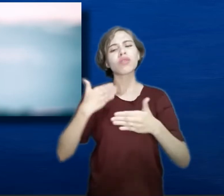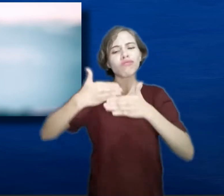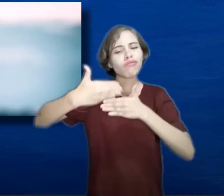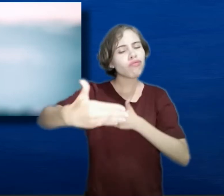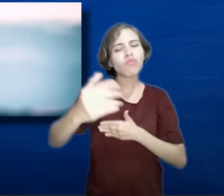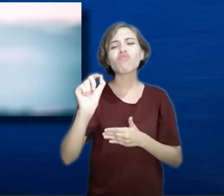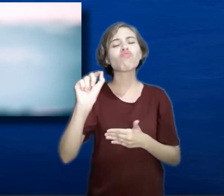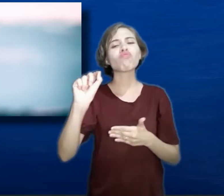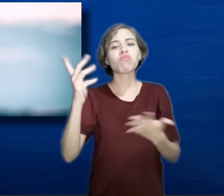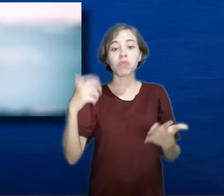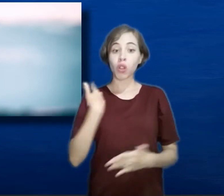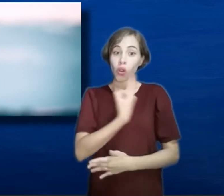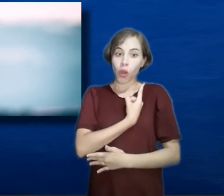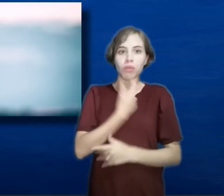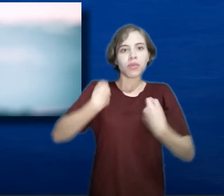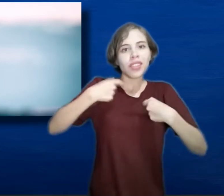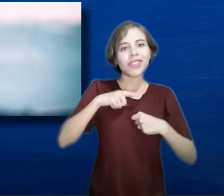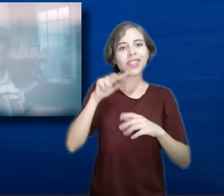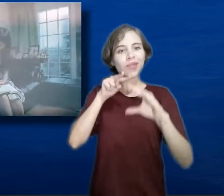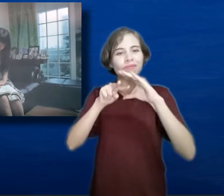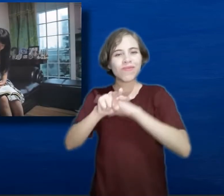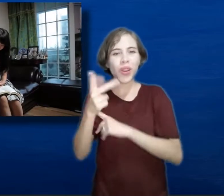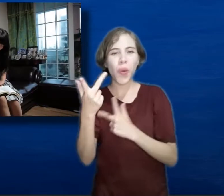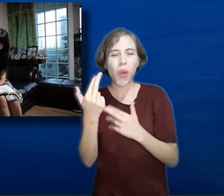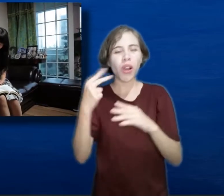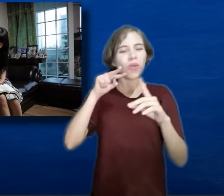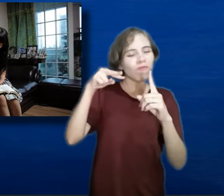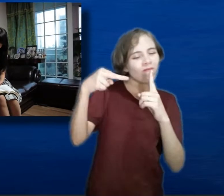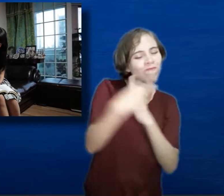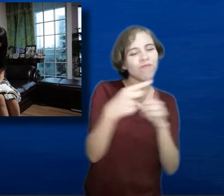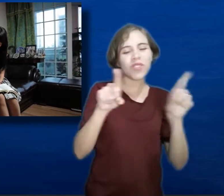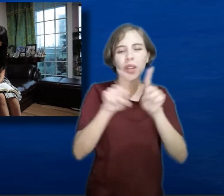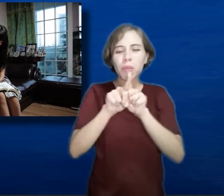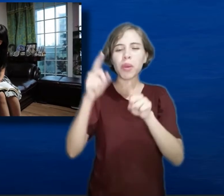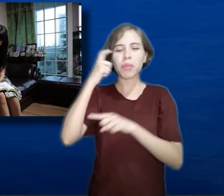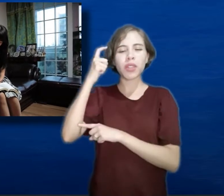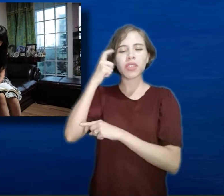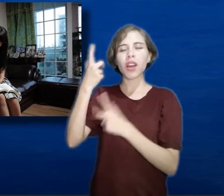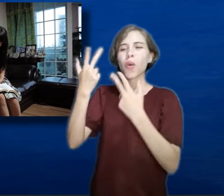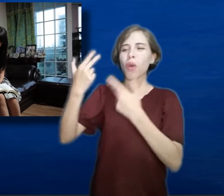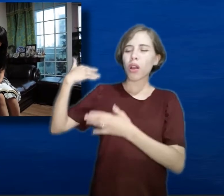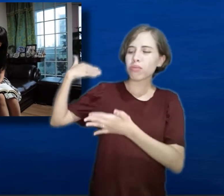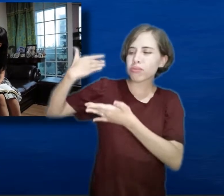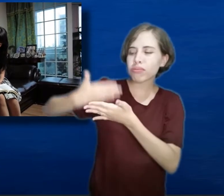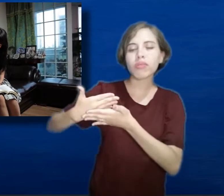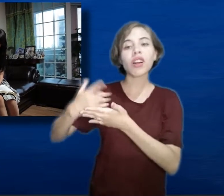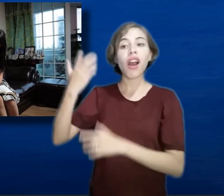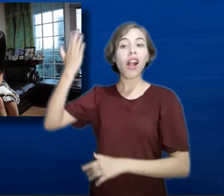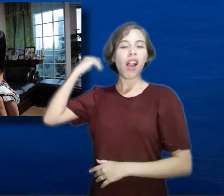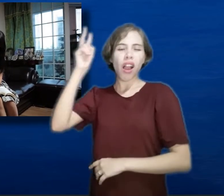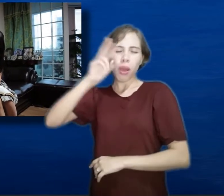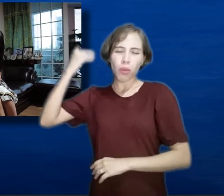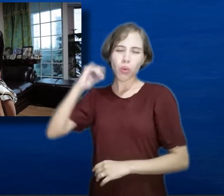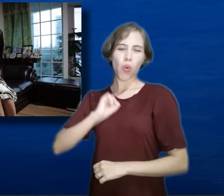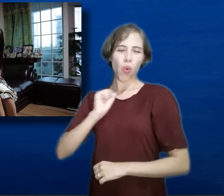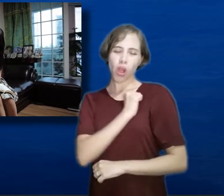e meio de uma pandemia sem precedentes, o que há pela frente? Cada um de nós precisa ter a mesma visão divina e